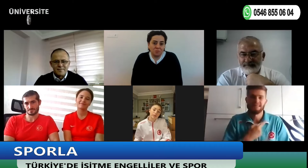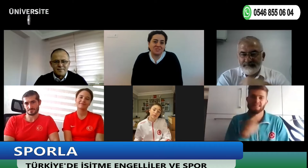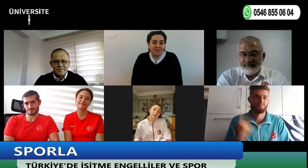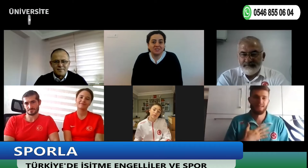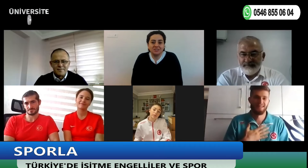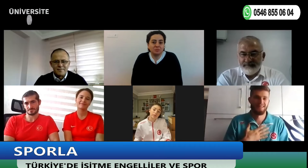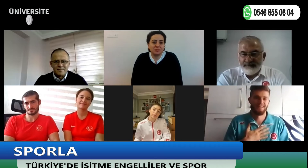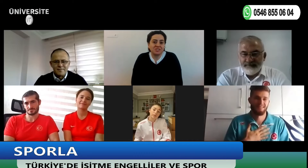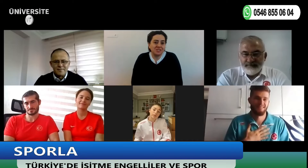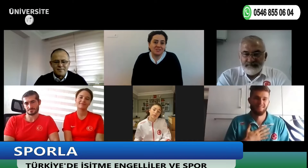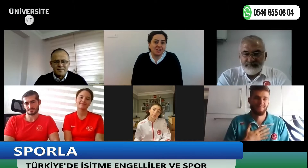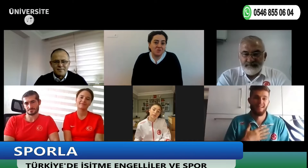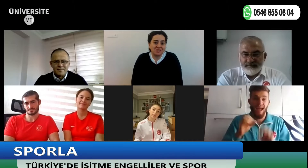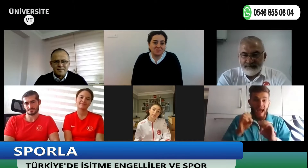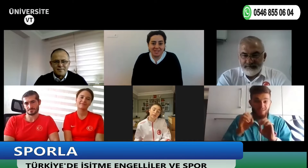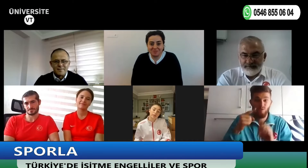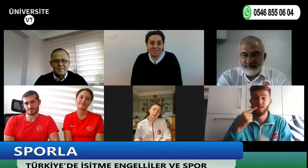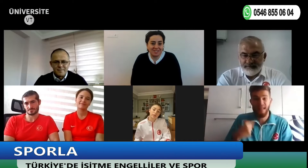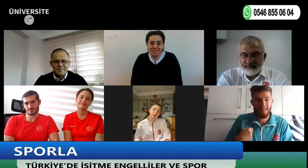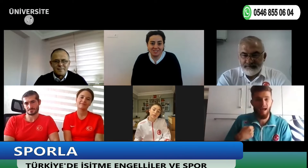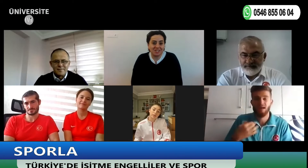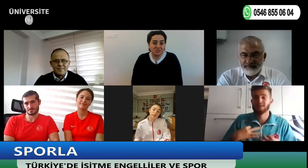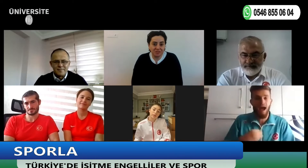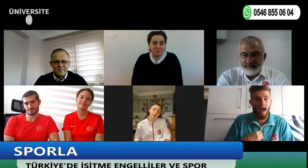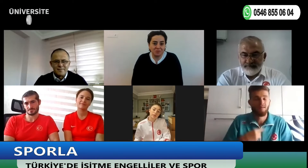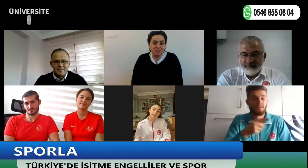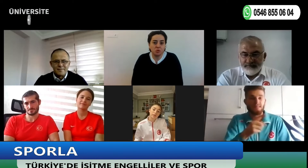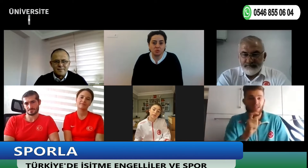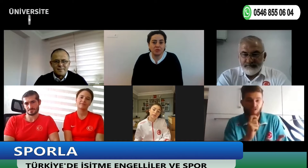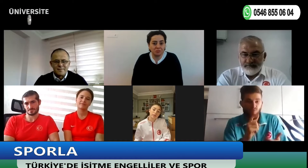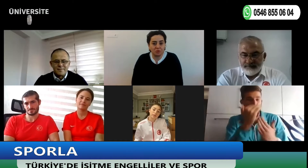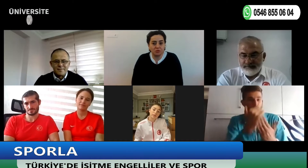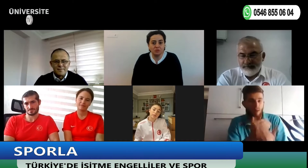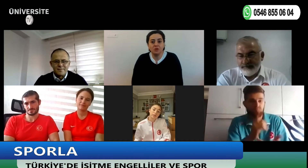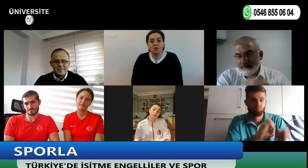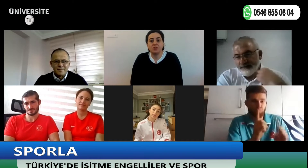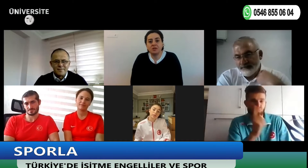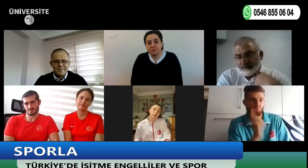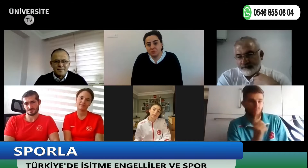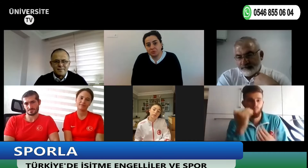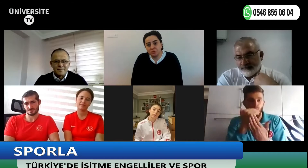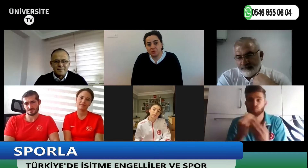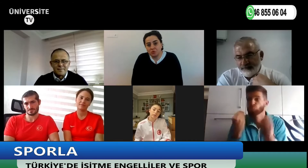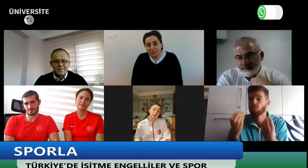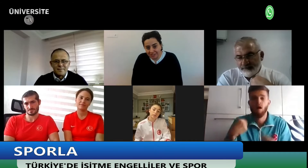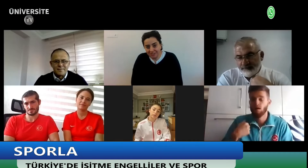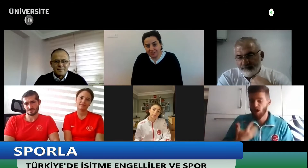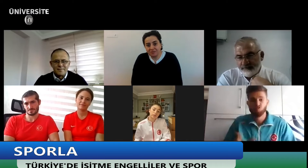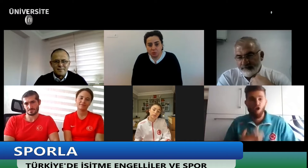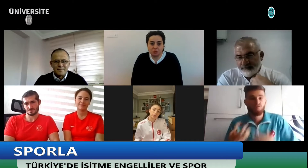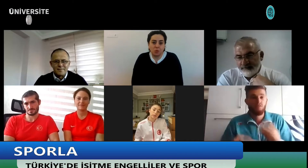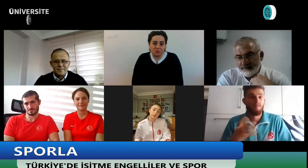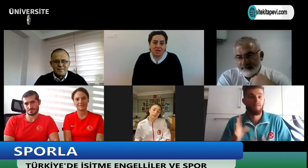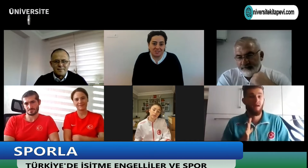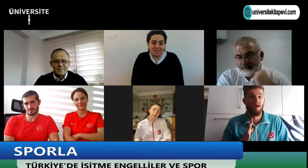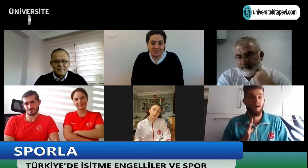Antrenörlerim olmasaydı bu başarıyı sağlayamazdım. Kendimdeki yeteneği hiç keşfetmemiştim. Özgüvenim yoktu. Bu özgüveni